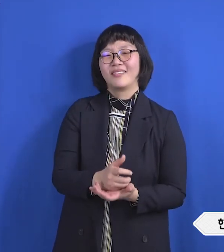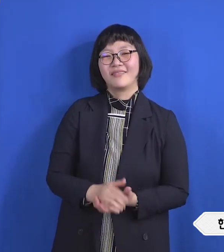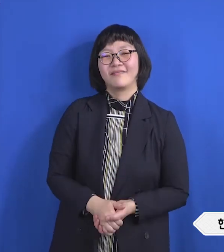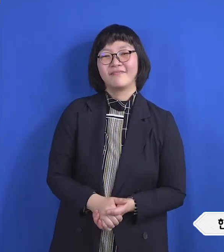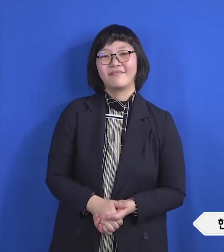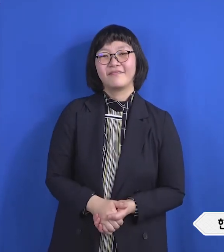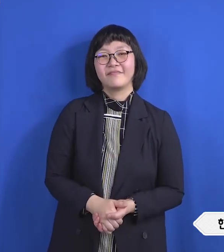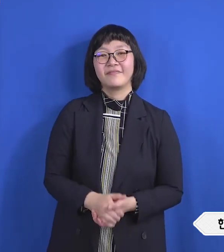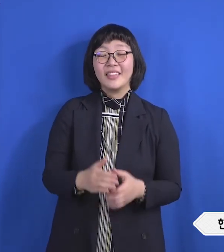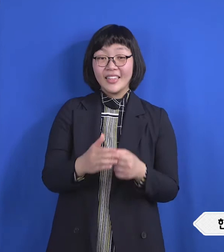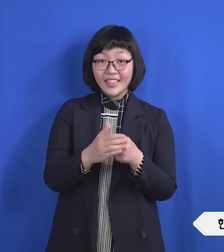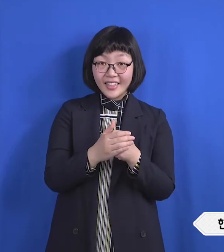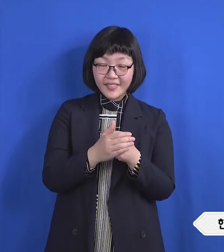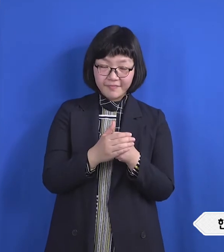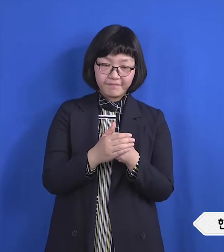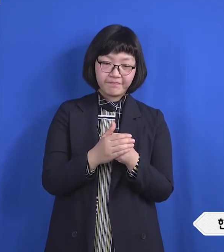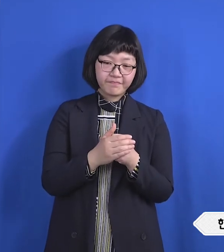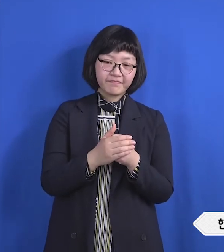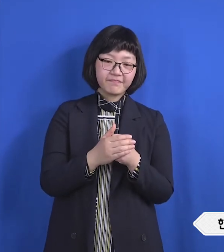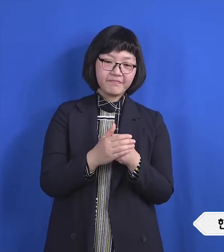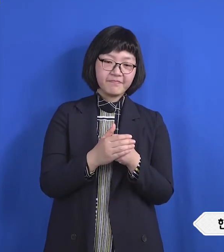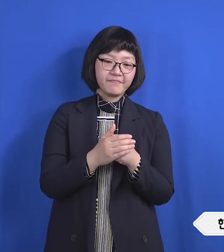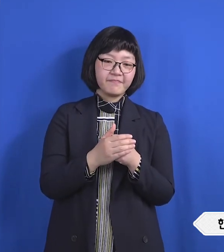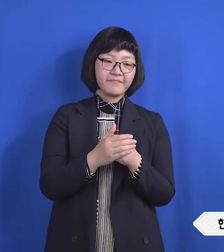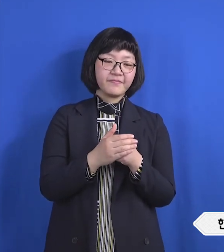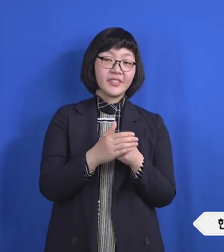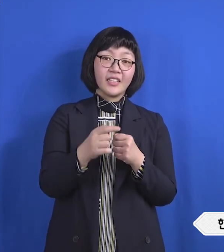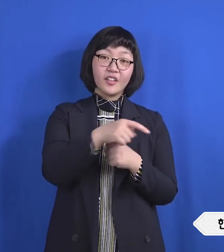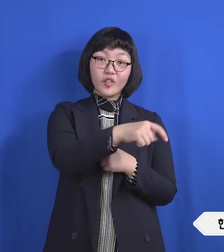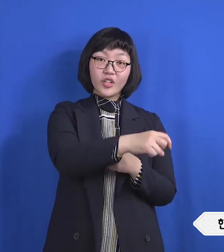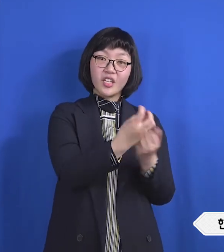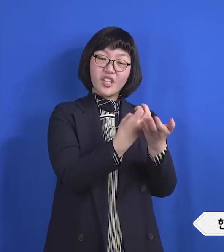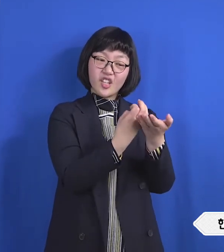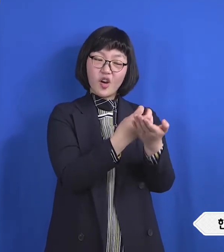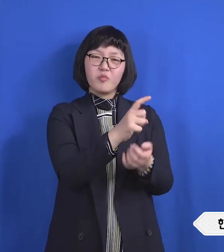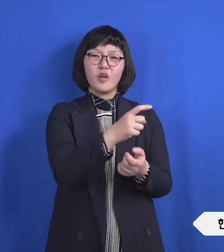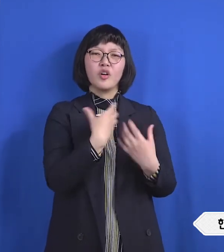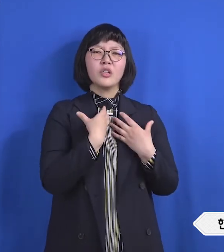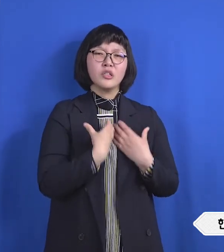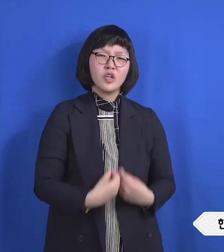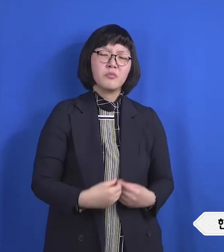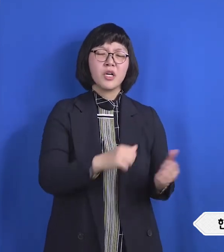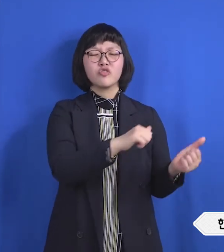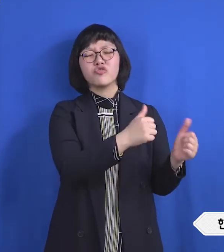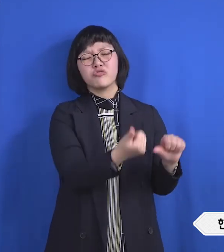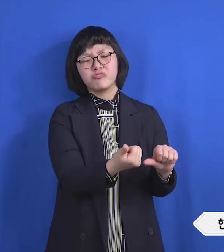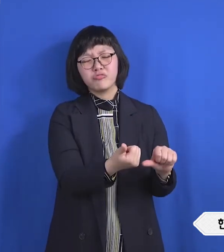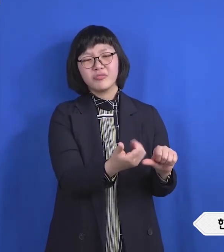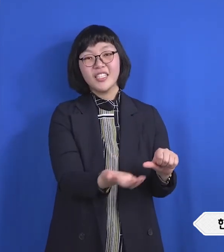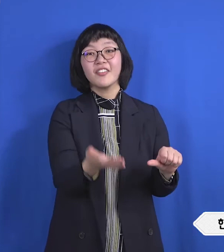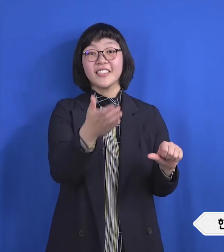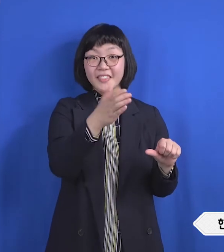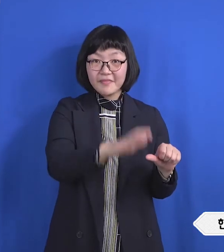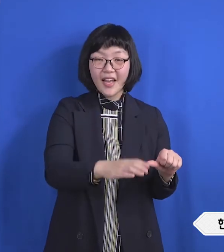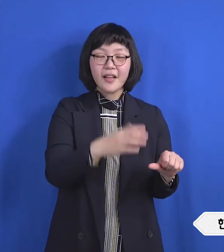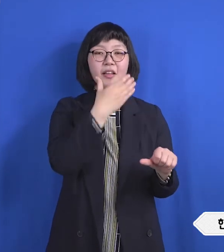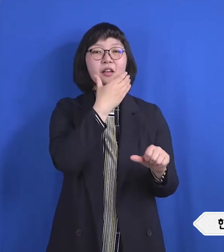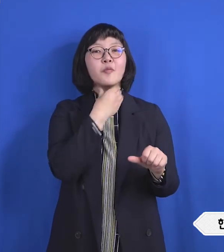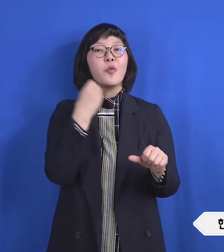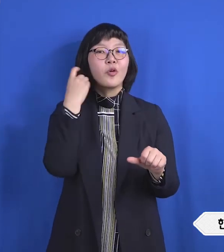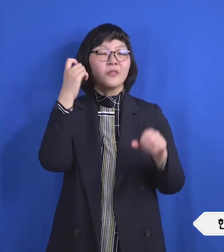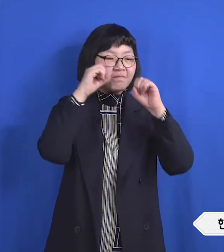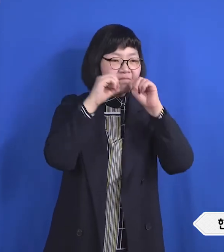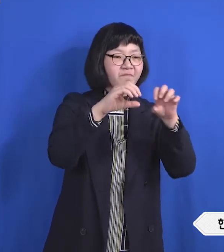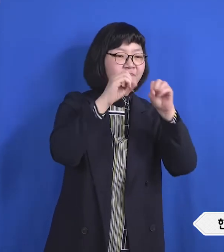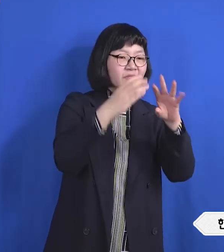그래서 얼마 지나지 않아서 그 죽음의 섬이었던 몰로카이 섬이 그냥 생명이 넘치는